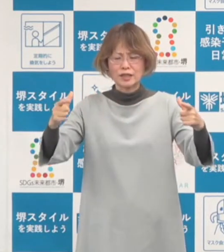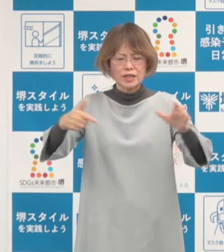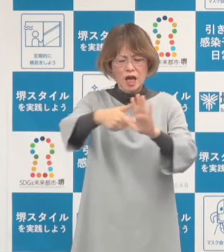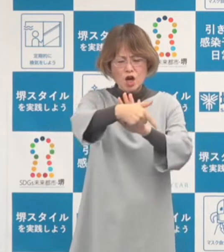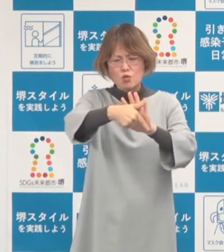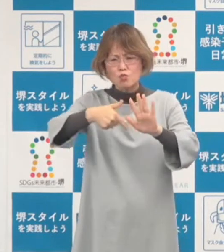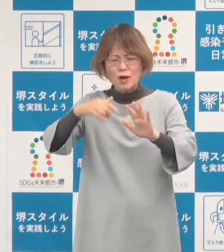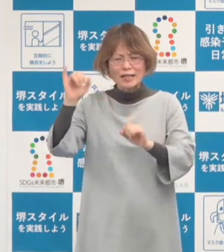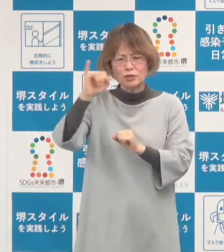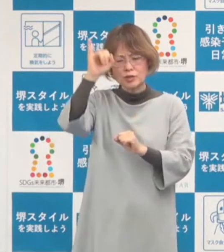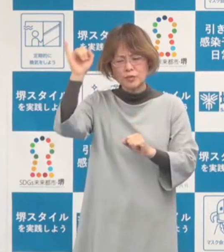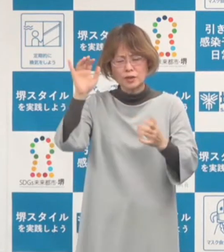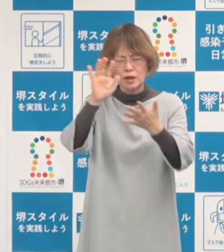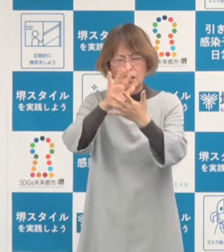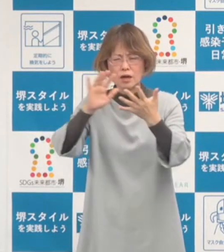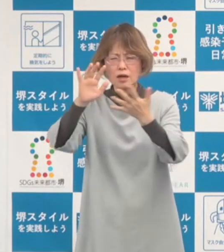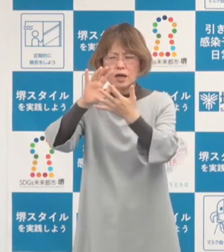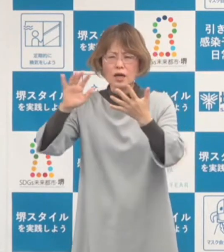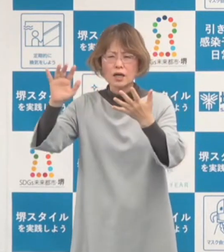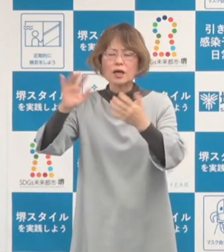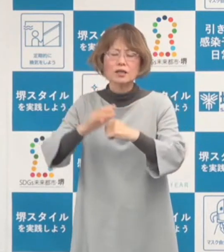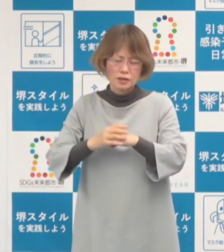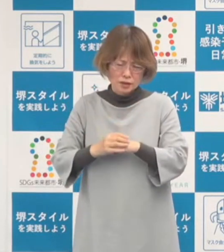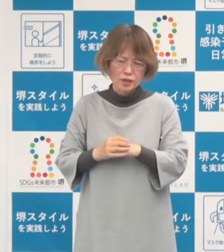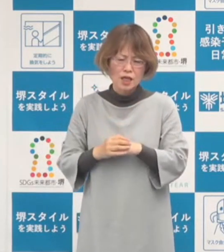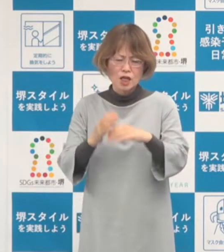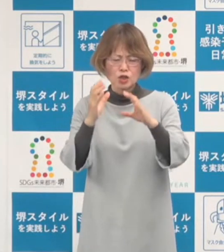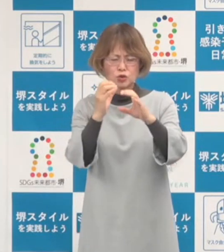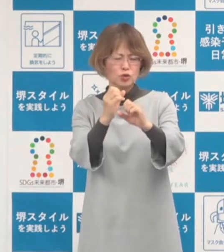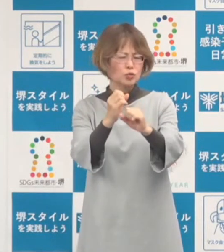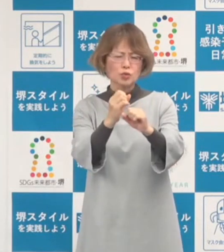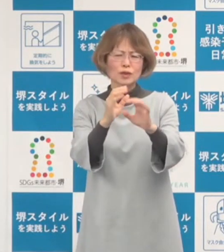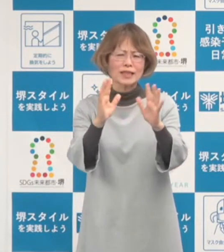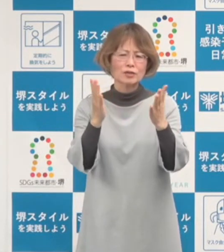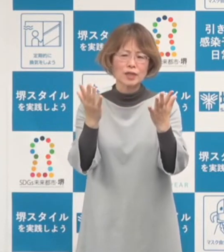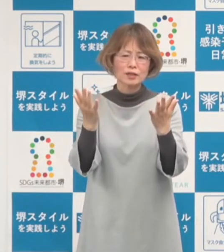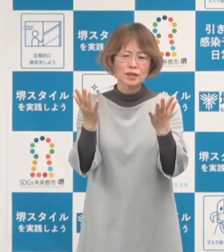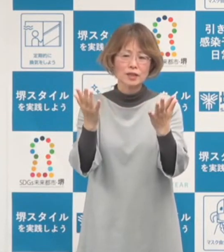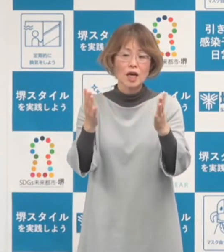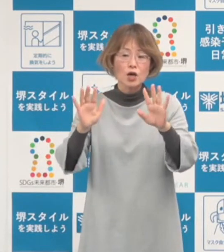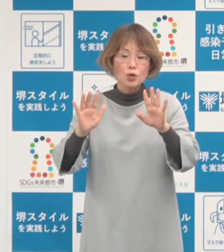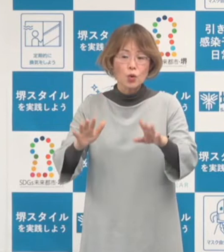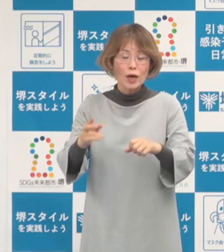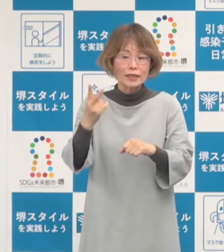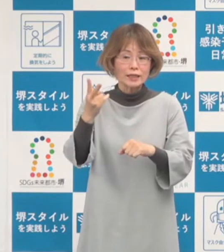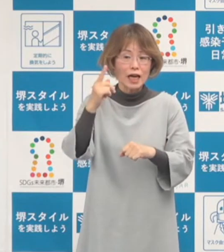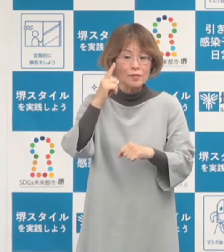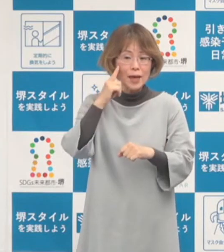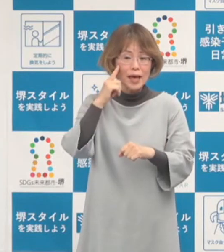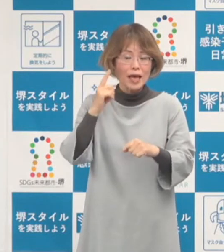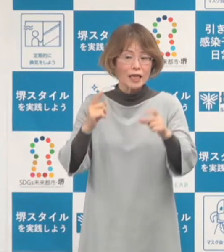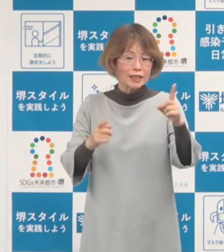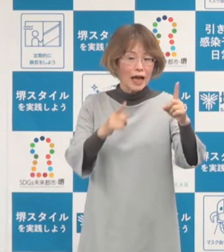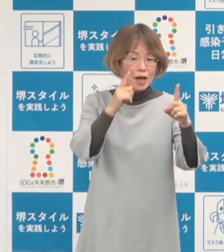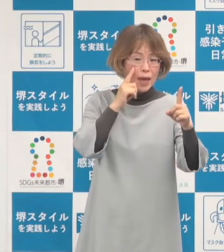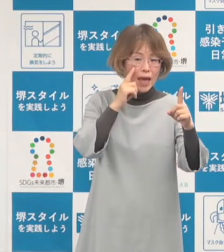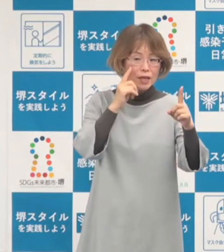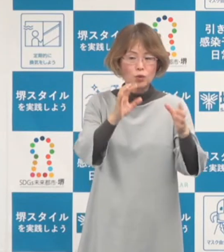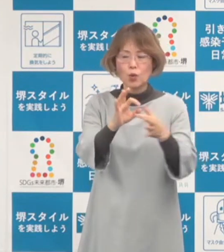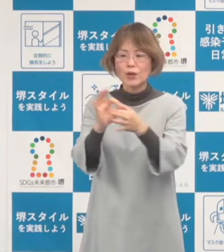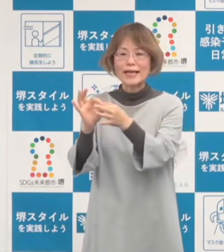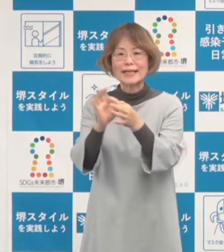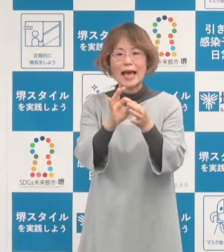薄化されてですね、注目されなくなっていくと。で、今回2回目なんですけども、1回目との連携というか